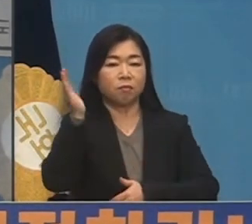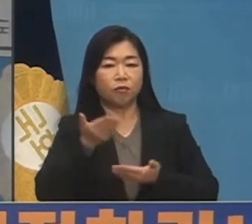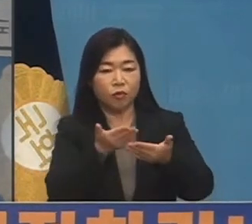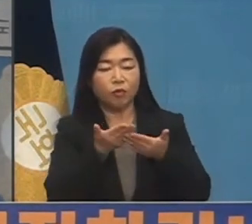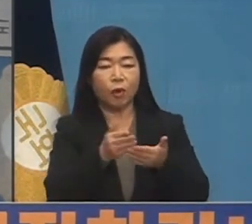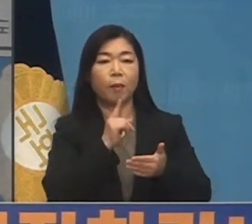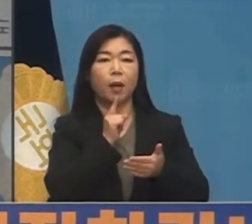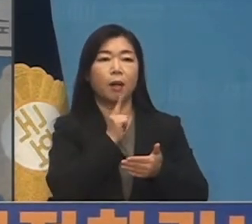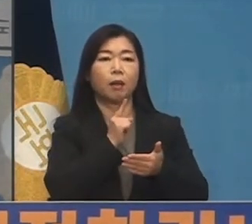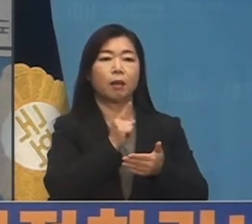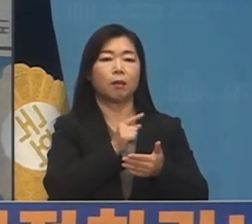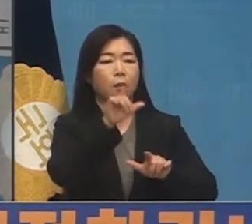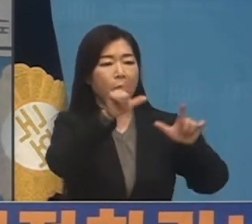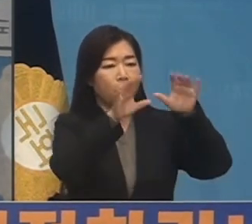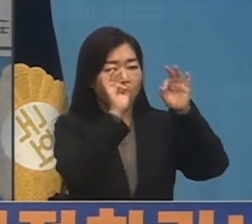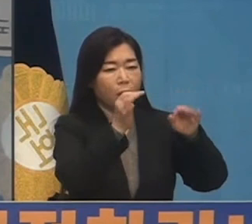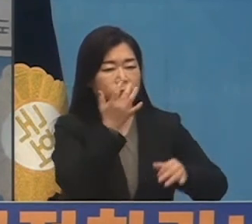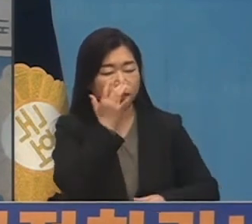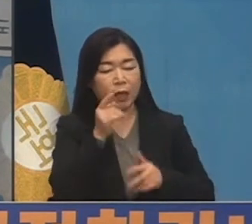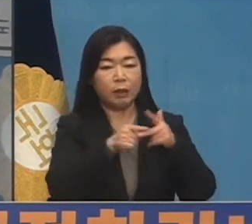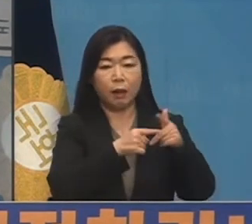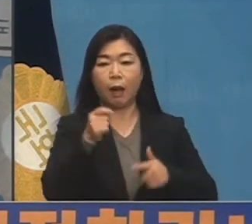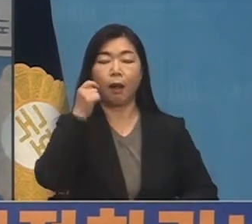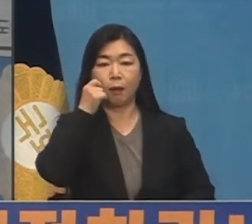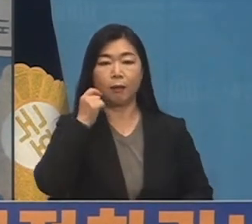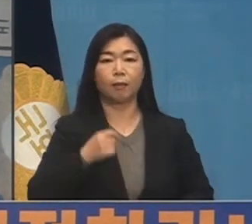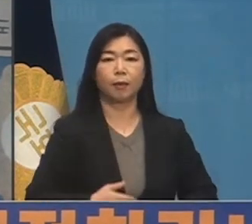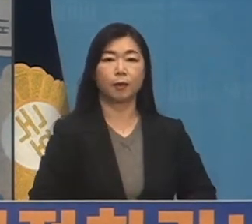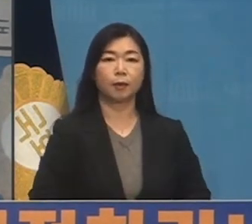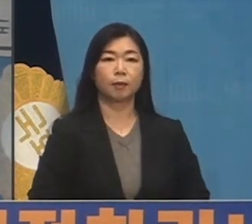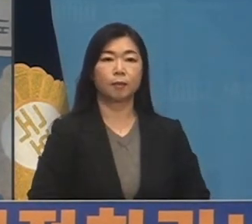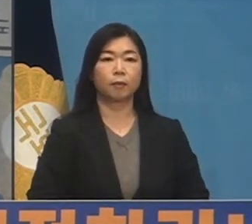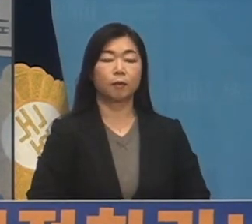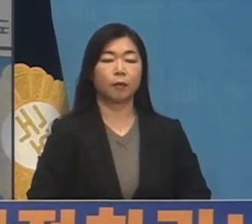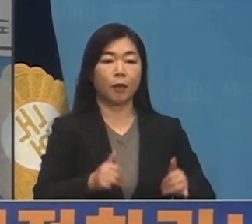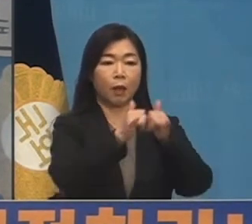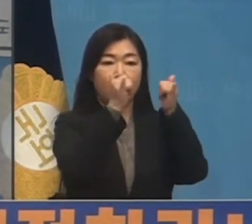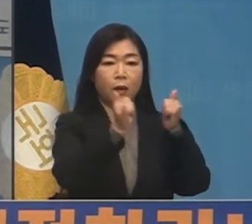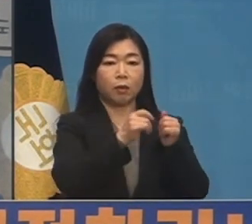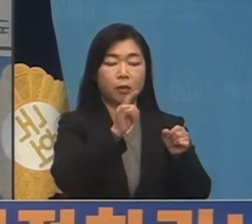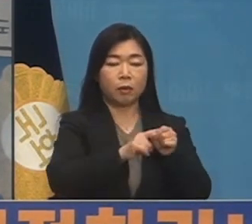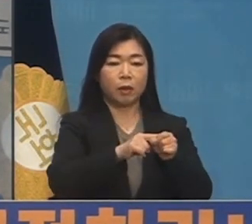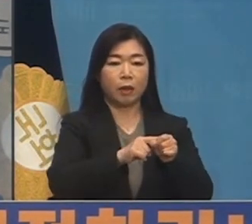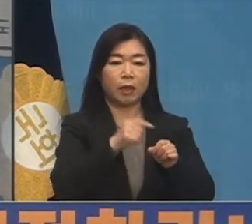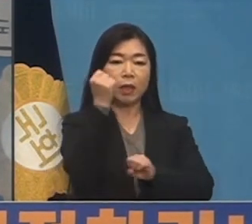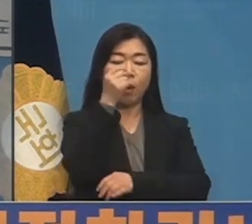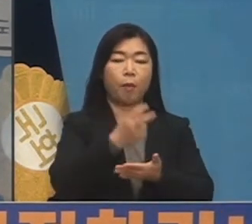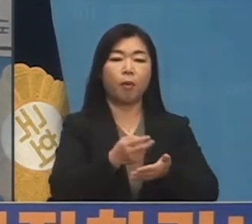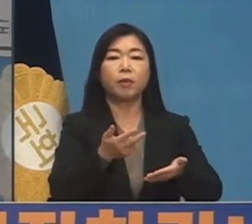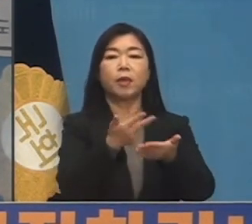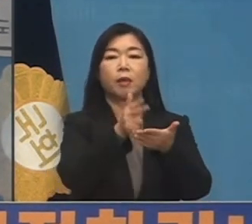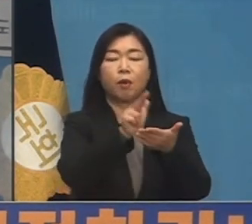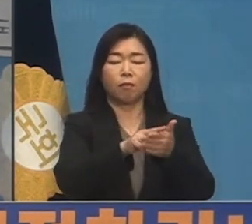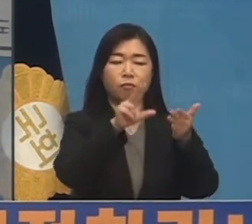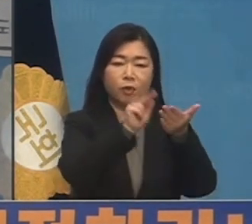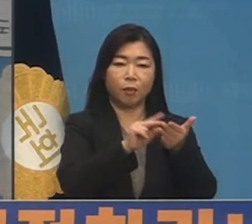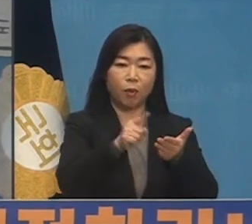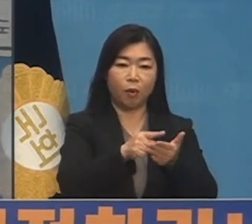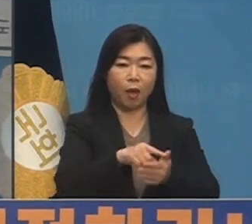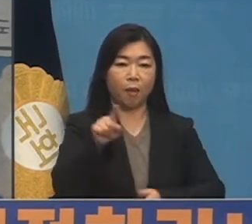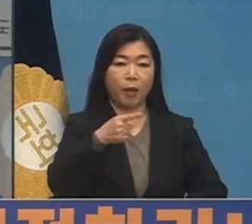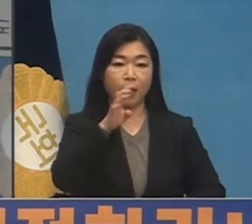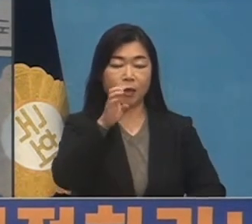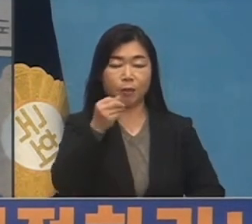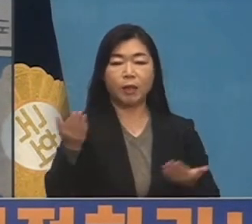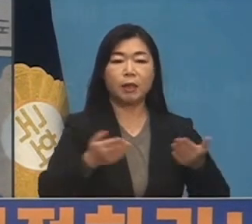있는 현실이 저로서도 잘 이해가 되지 않습니다. 사회적 경제 기본법을 제정하는 것이 양질의 140만 개의